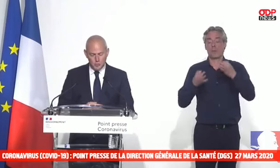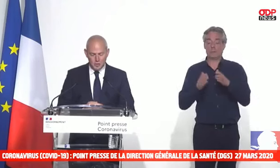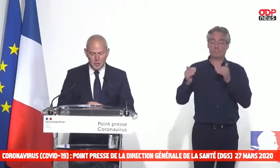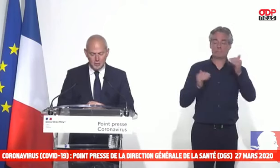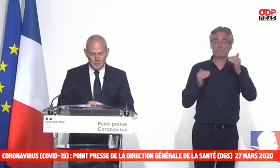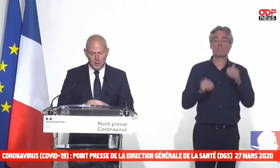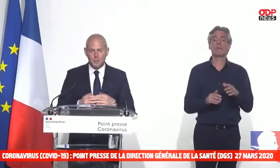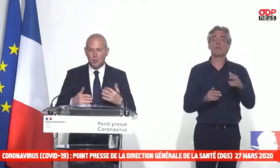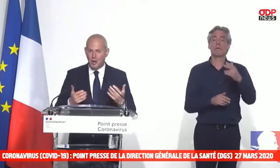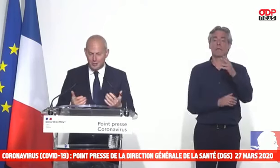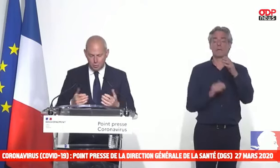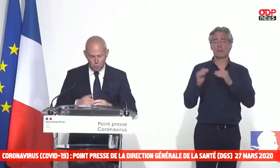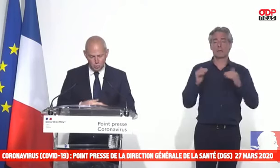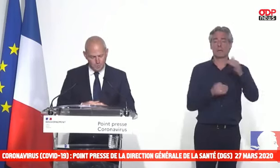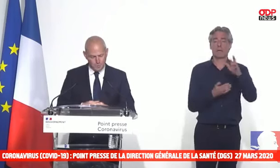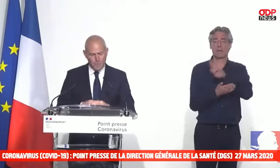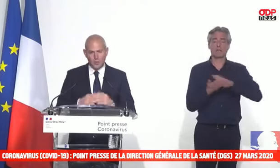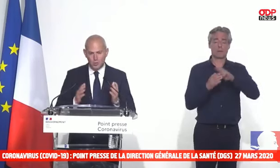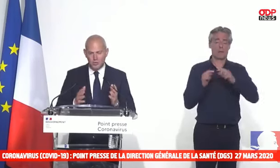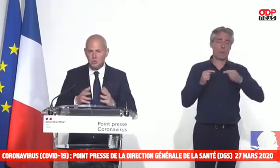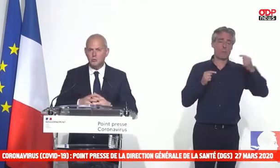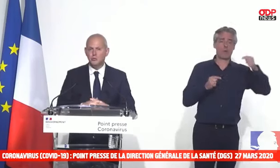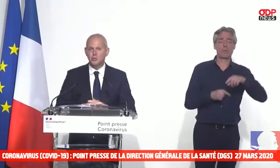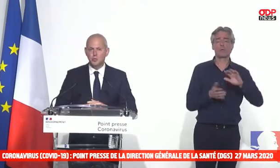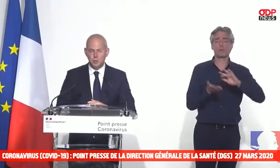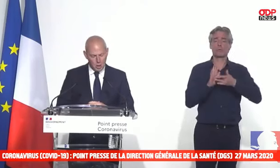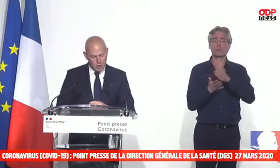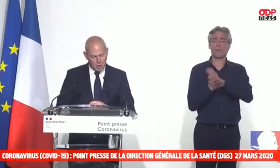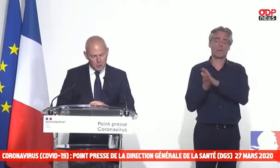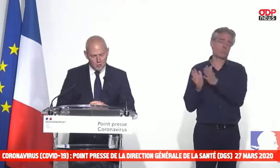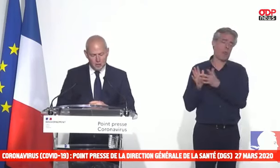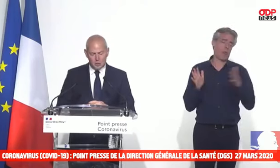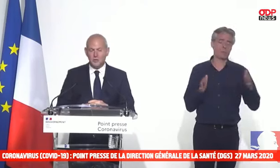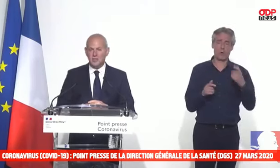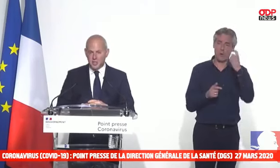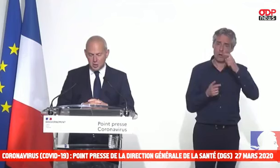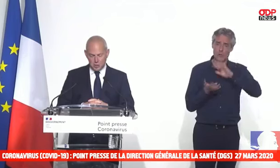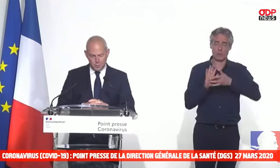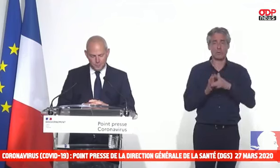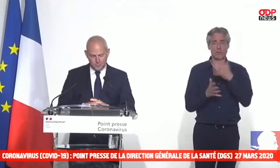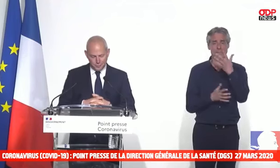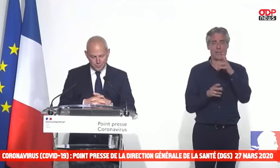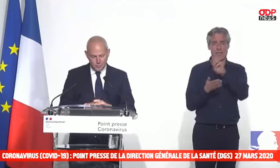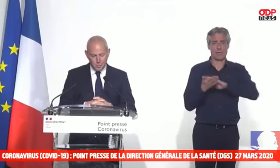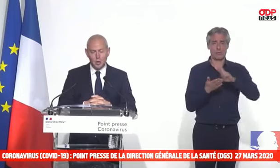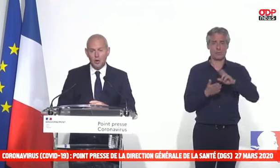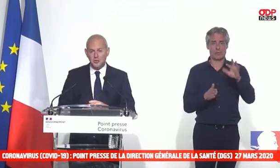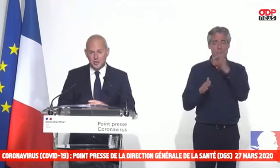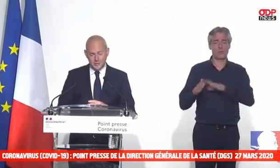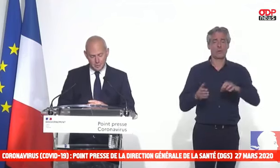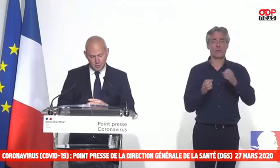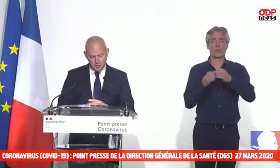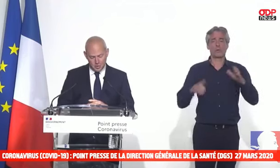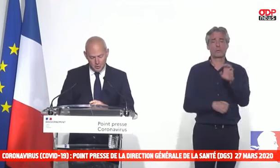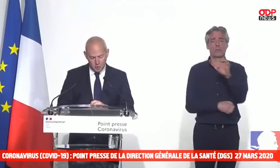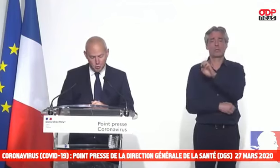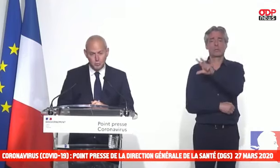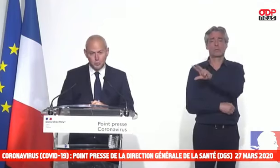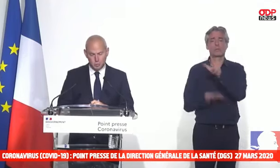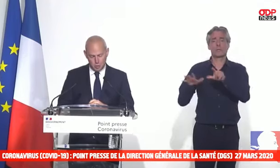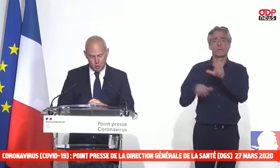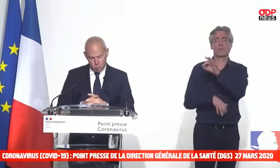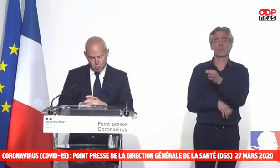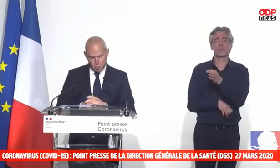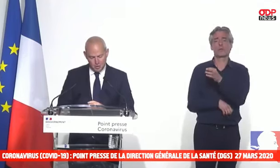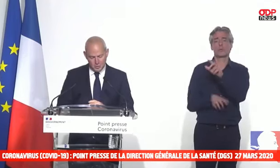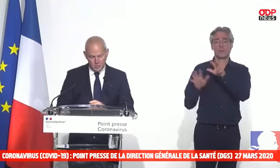hausse de mortalité par rapport à l'attendu, tous âges confondus, est observée dans 5 régions. Grand Est,